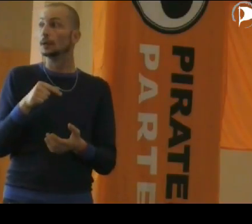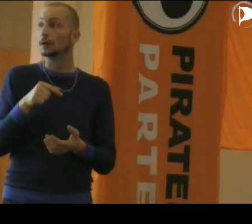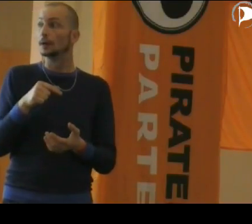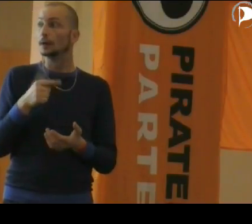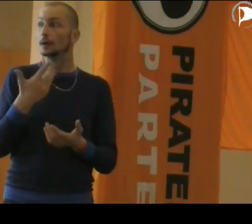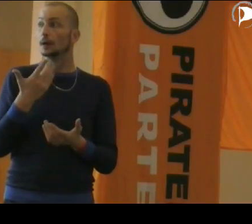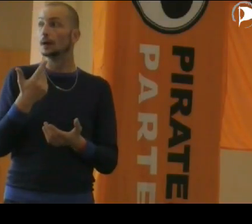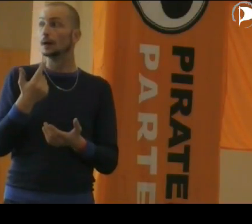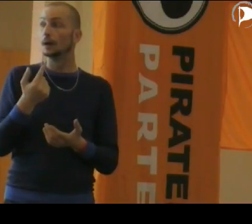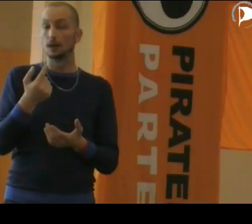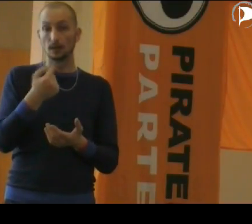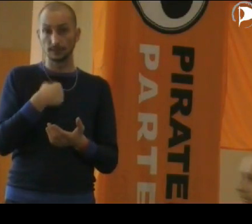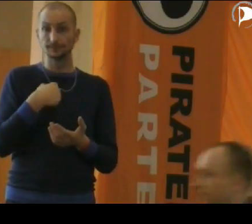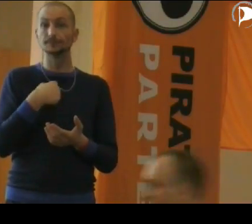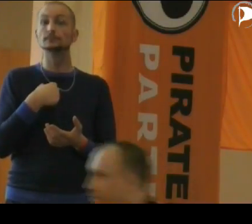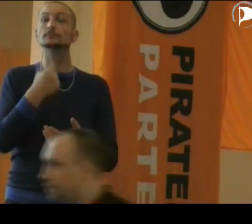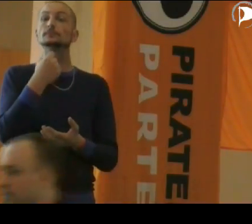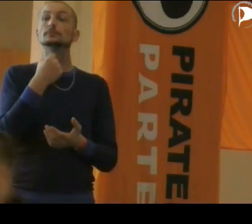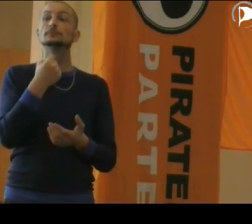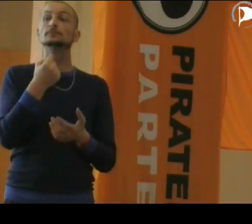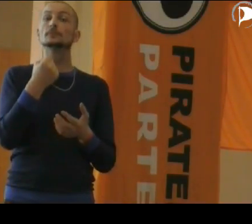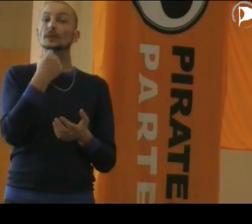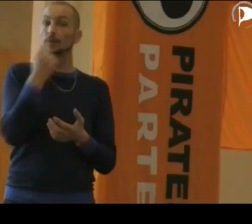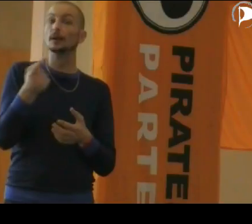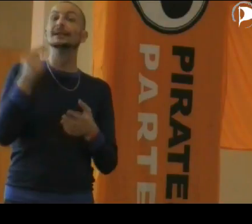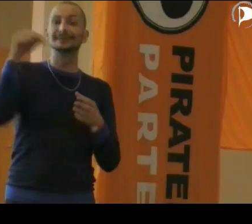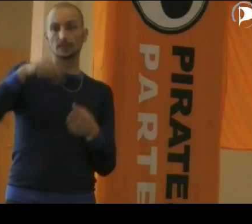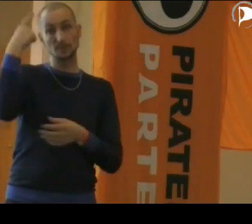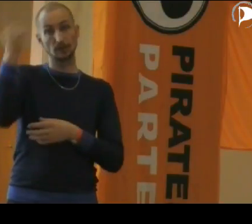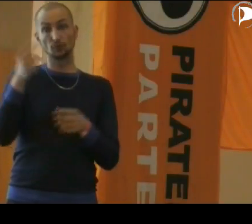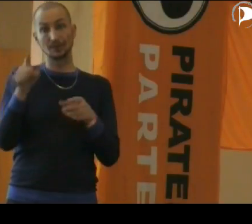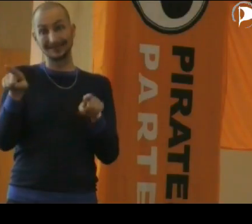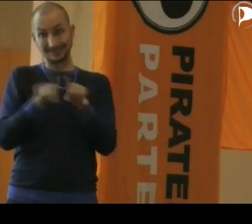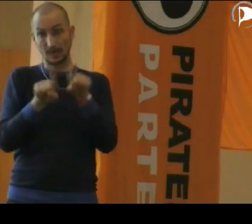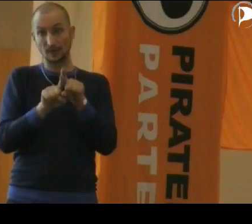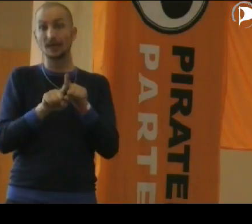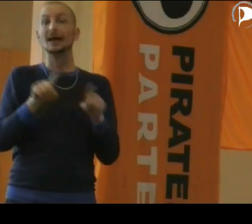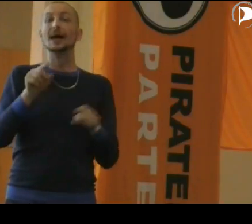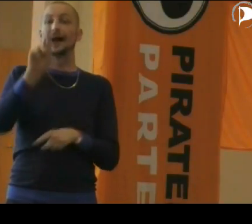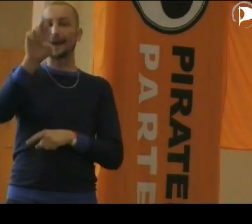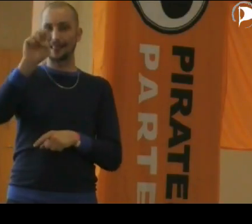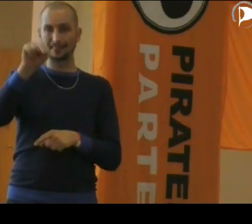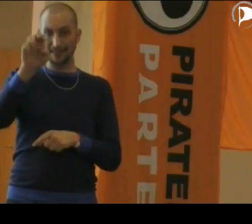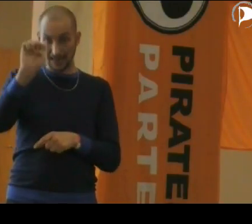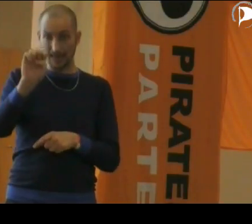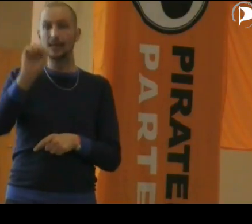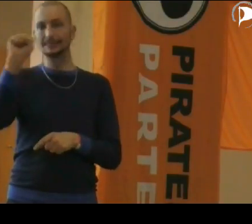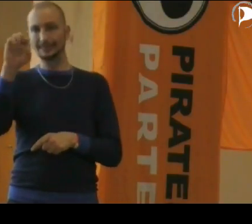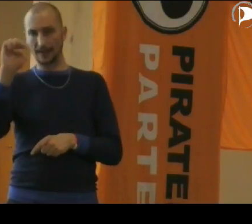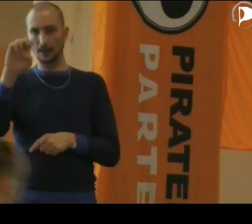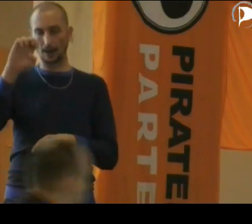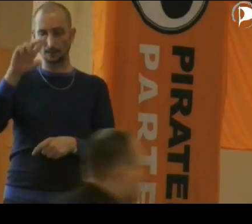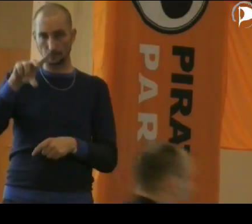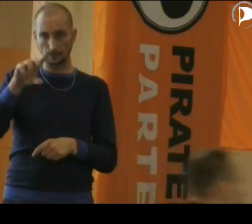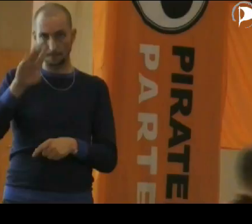verweisen auf die reden von von anwälten und sebastian wir haben sehr viele neue vorschläge in